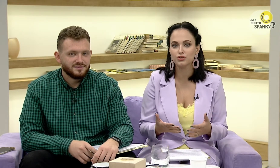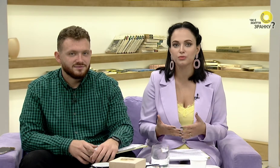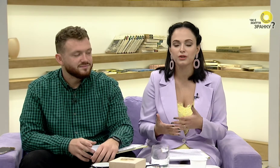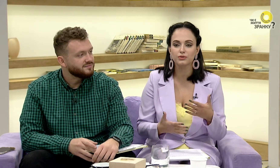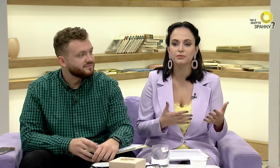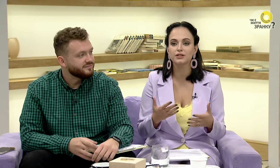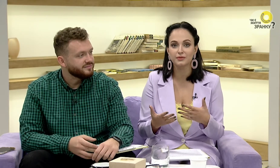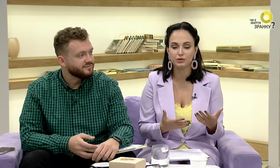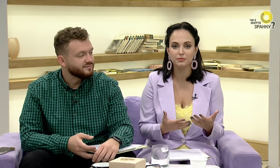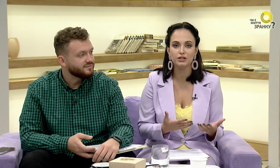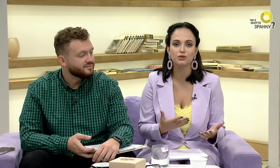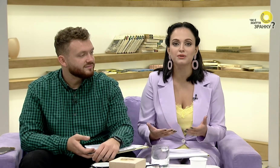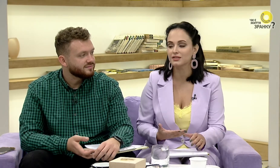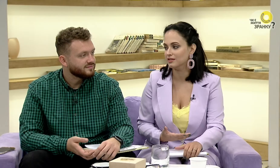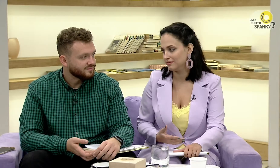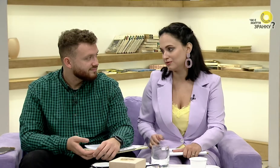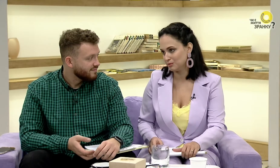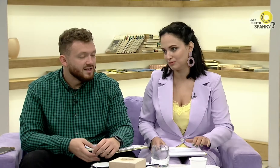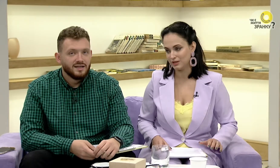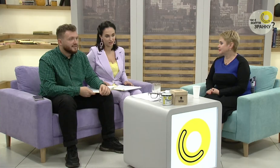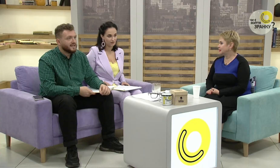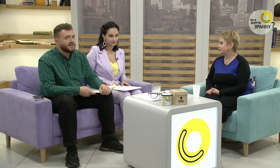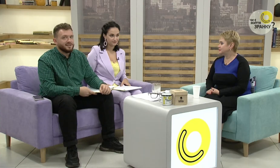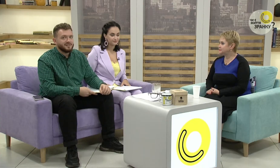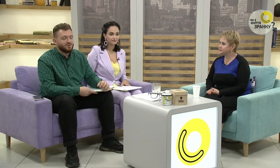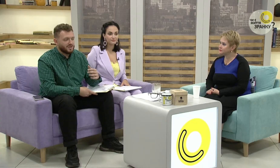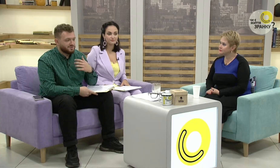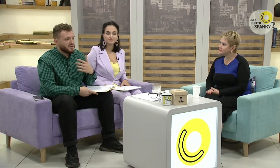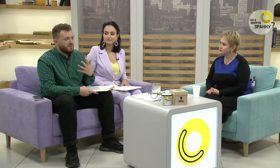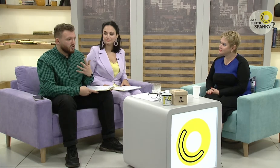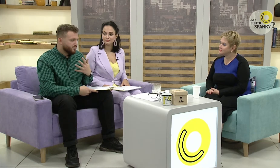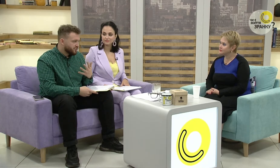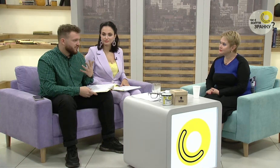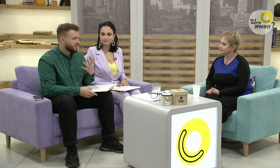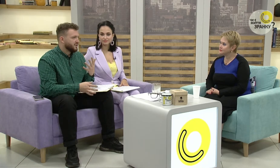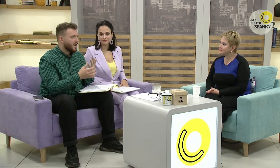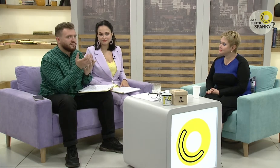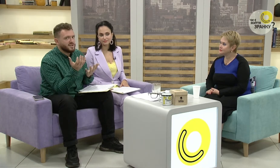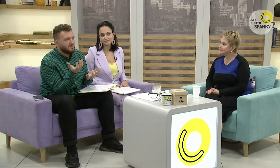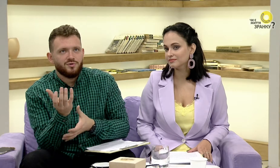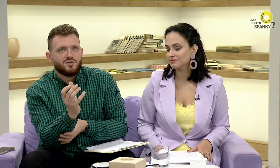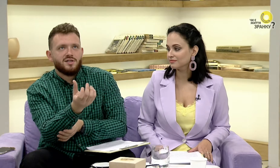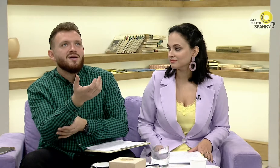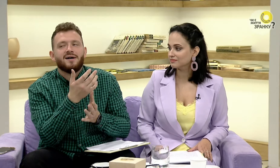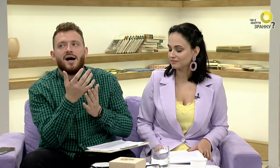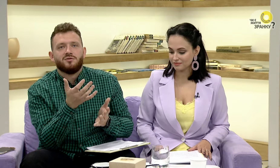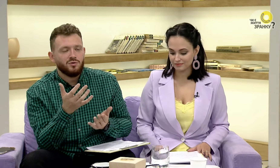щоб люди були більш обізнані в цьому питанні. Так, одразу цікаво було б почути. От як ми знаємо, досить небагато